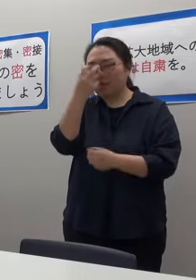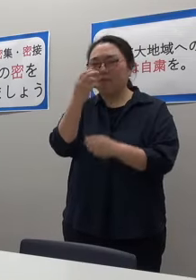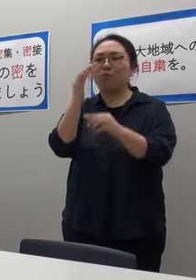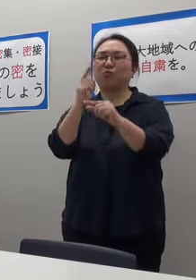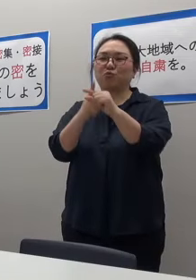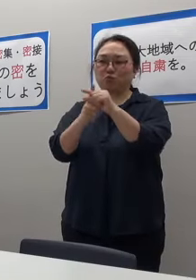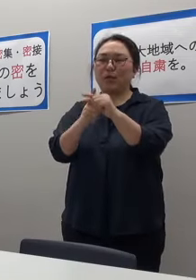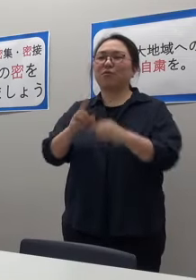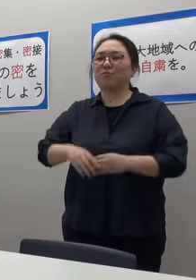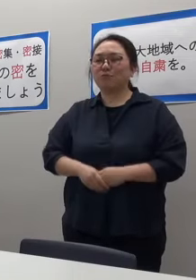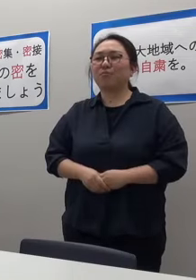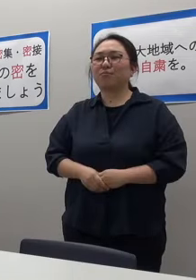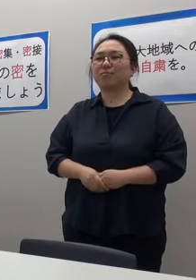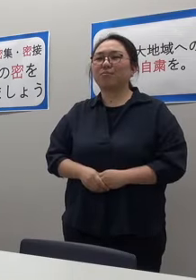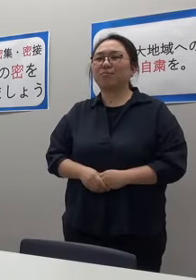ありがとうござい